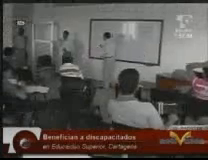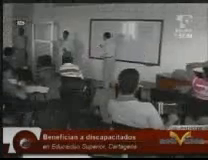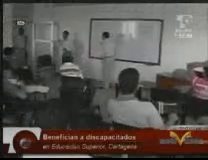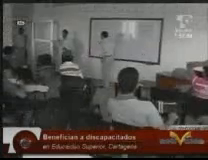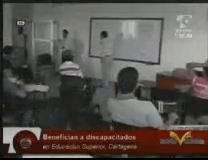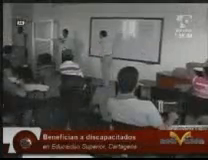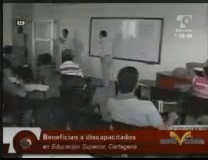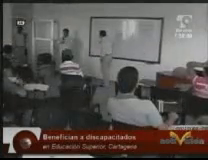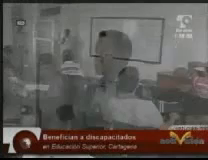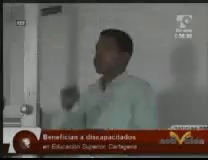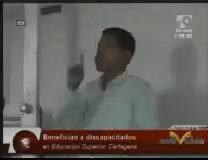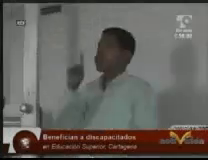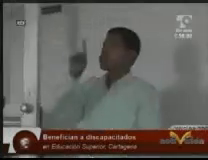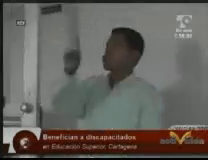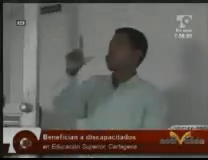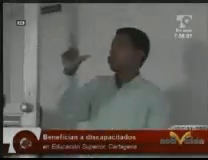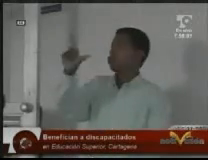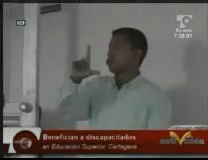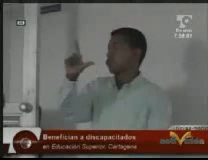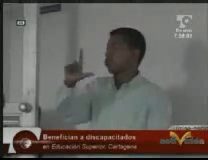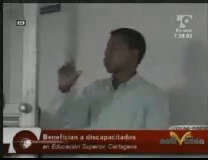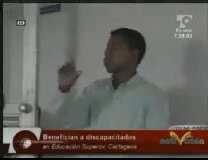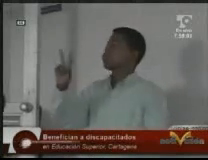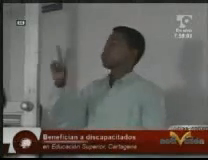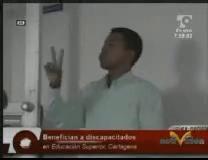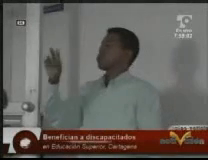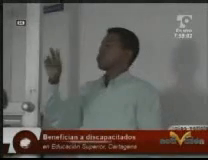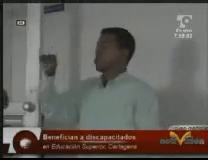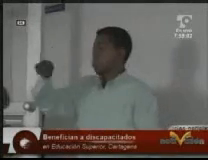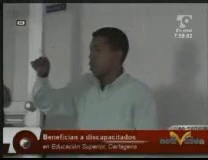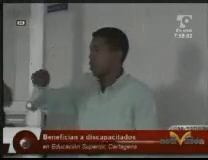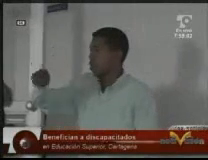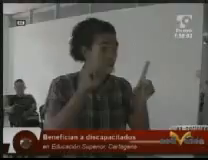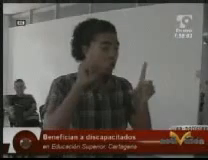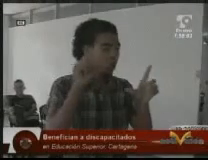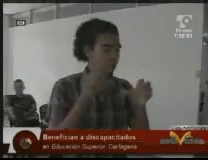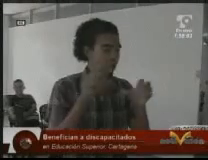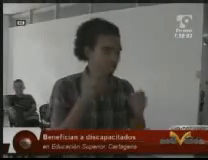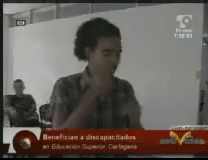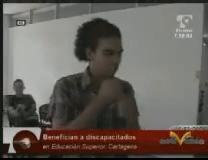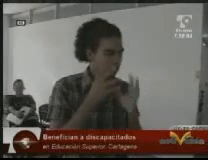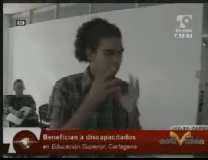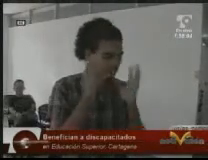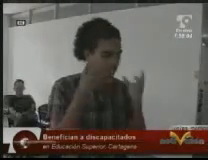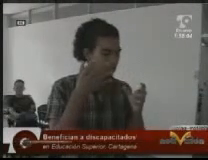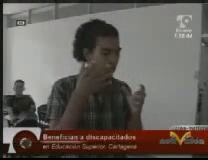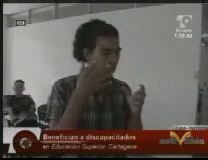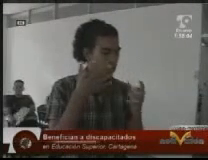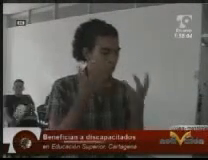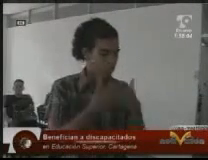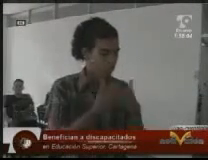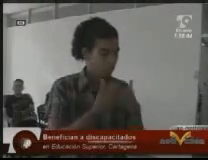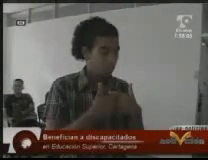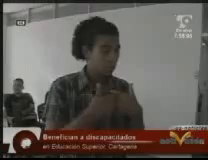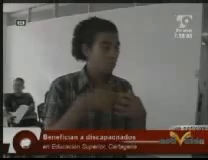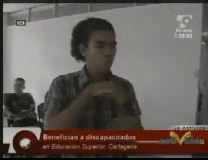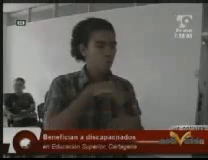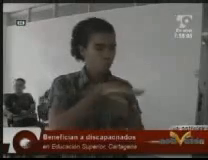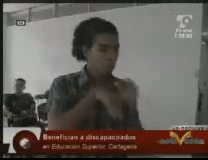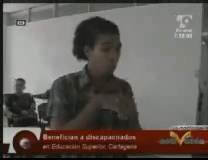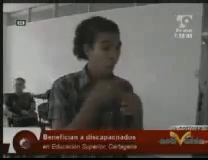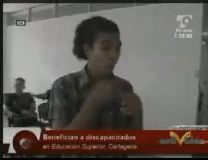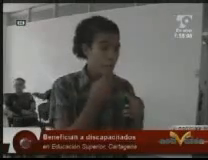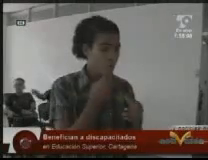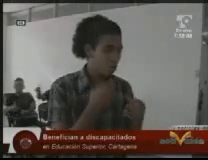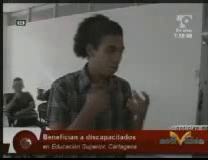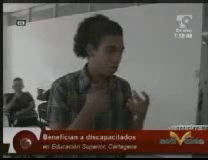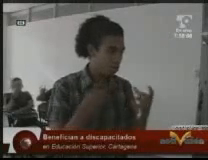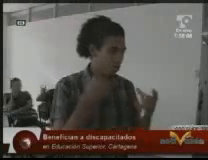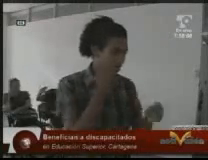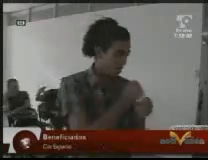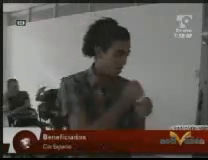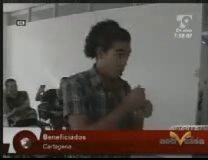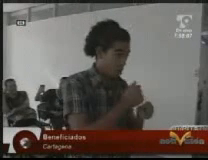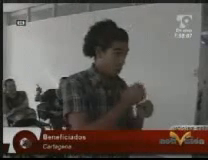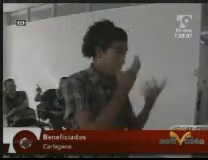y con herramientas digitales de última tecnología. Es probable que quiera fundar mi propia empresa o trabajar en una.